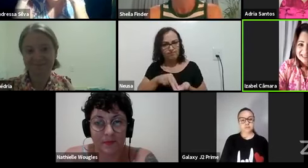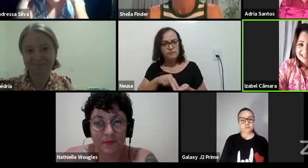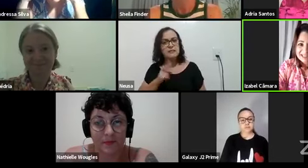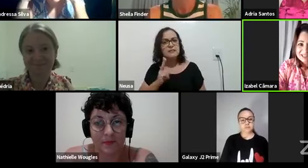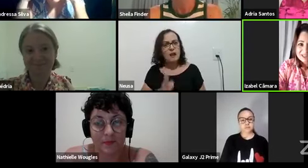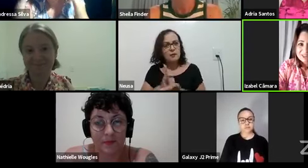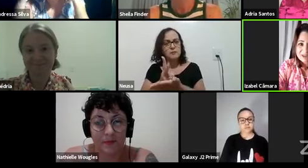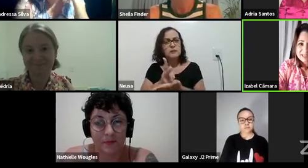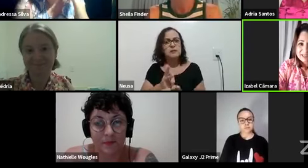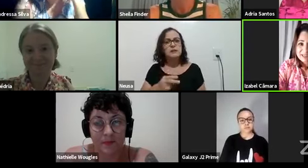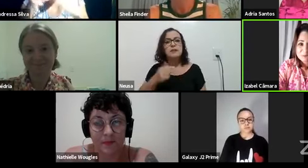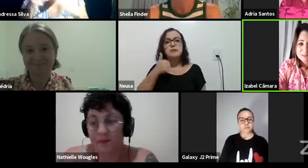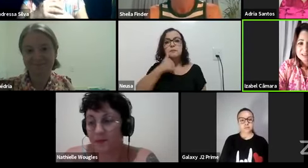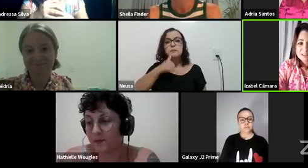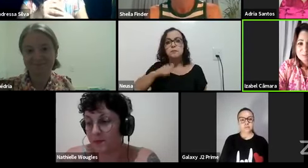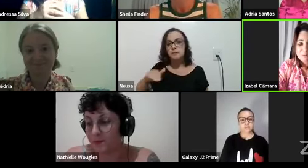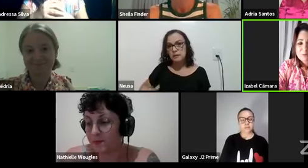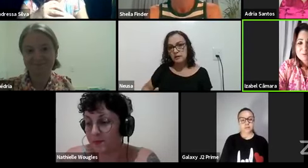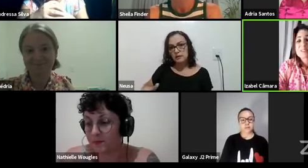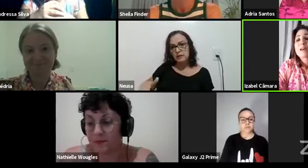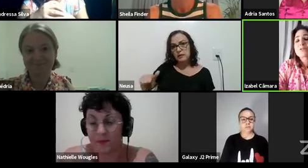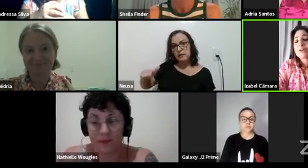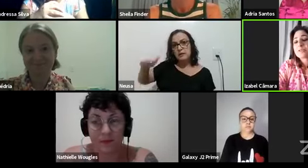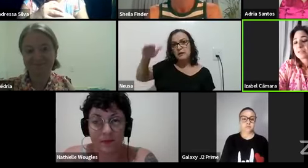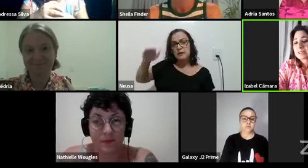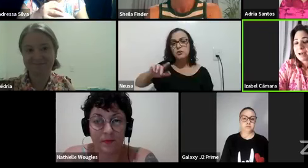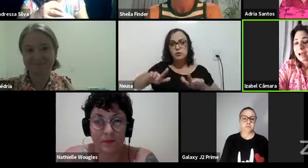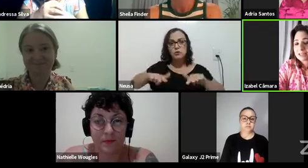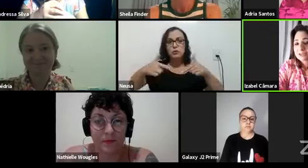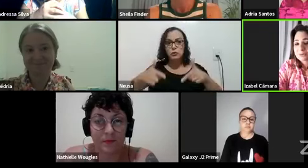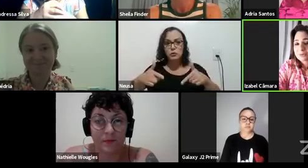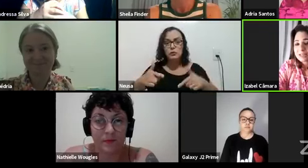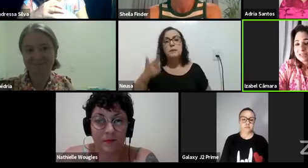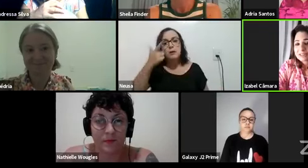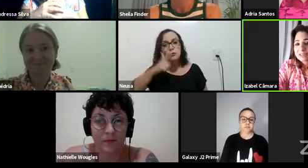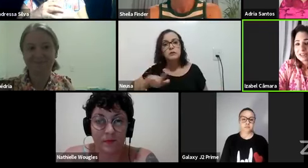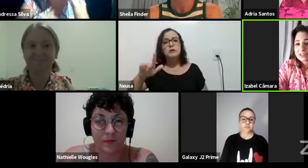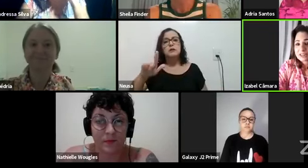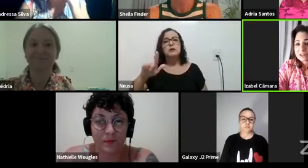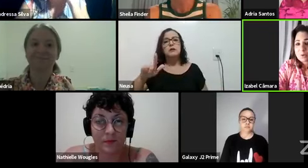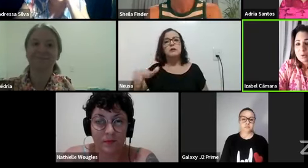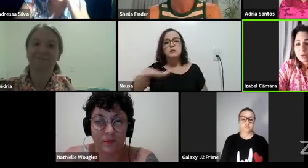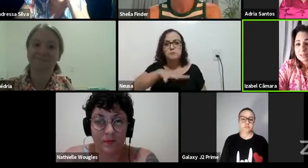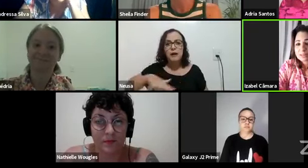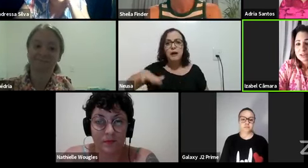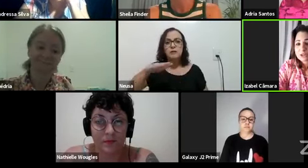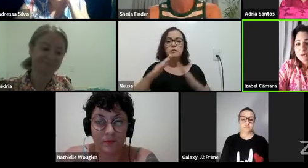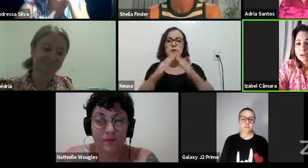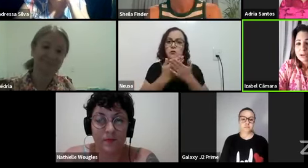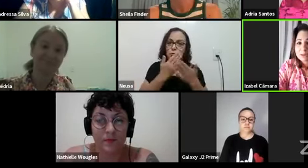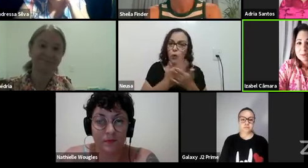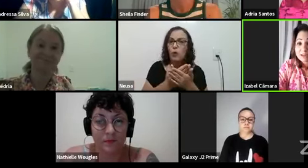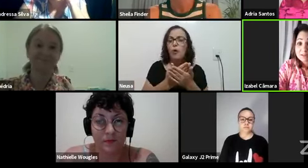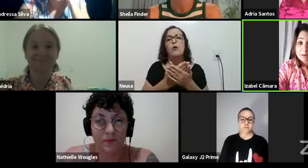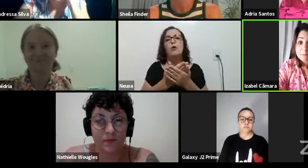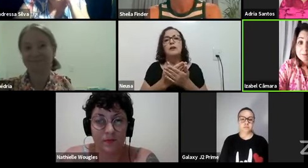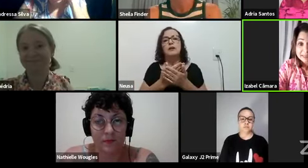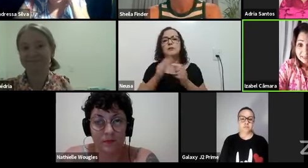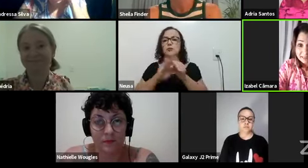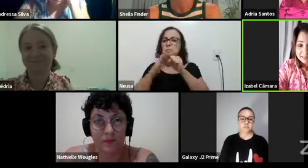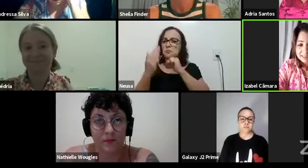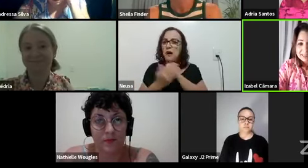meninas, a gente vai aí lutando para conquistar os nossos espaços, seja na escola, seja no bairro,